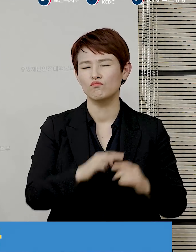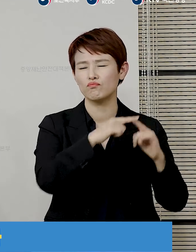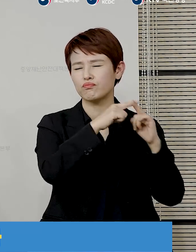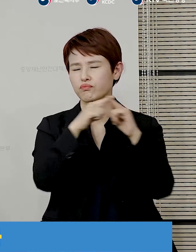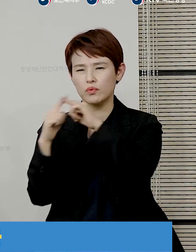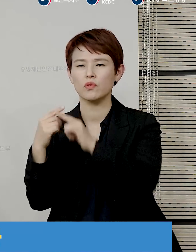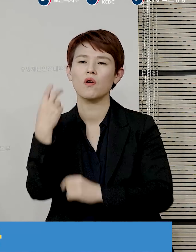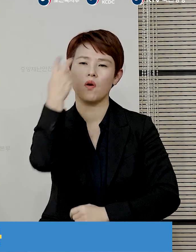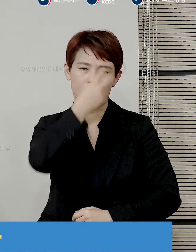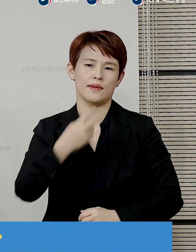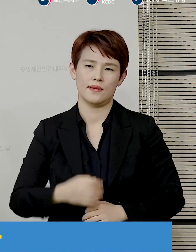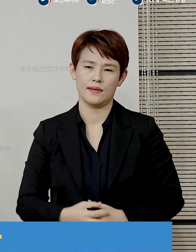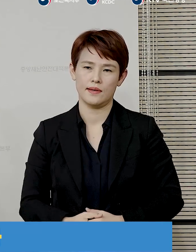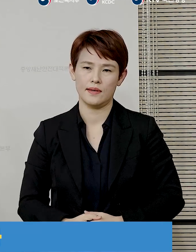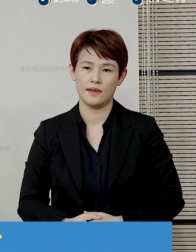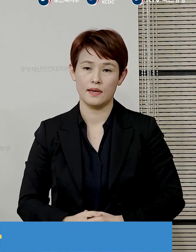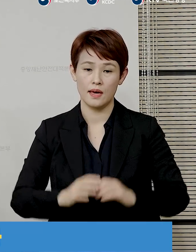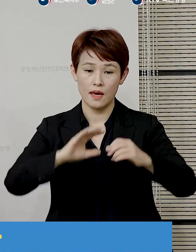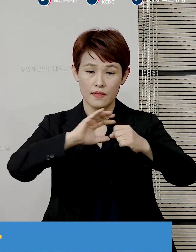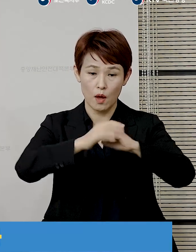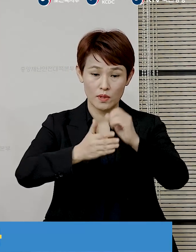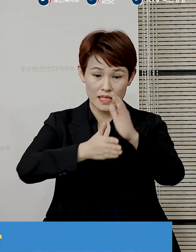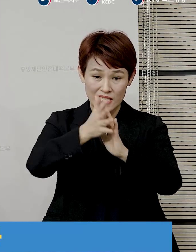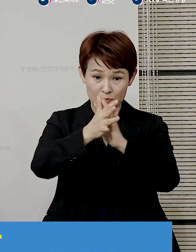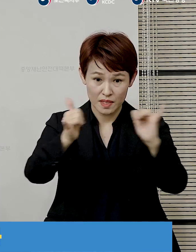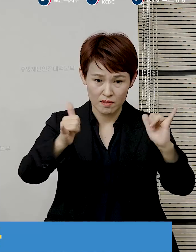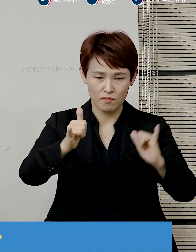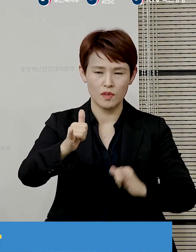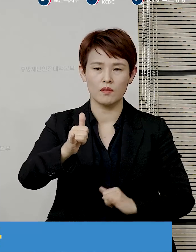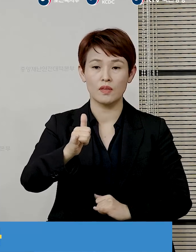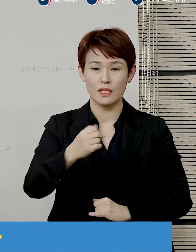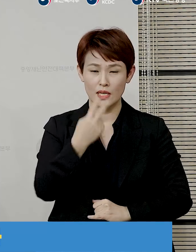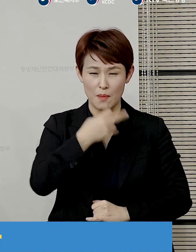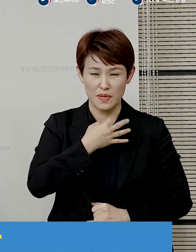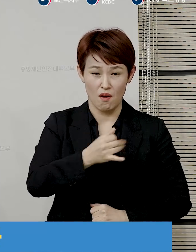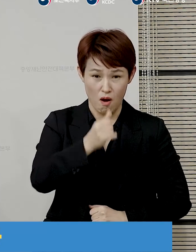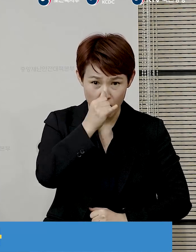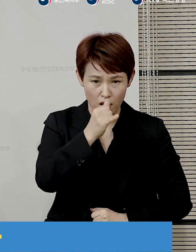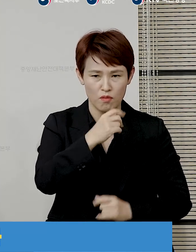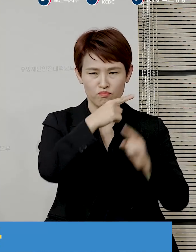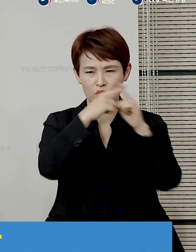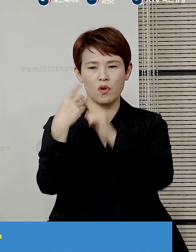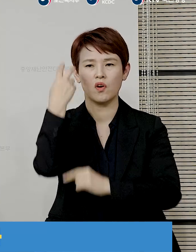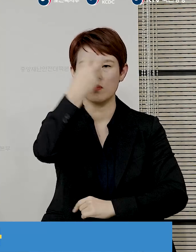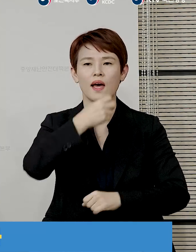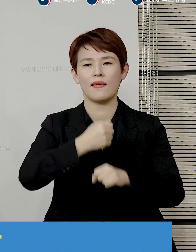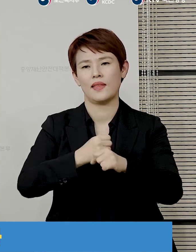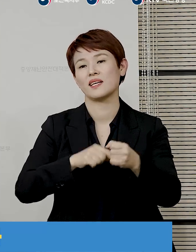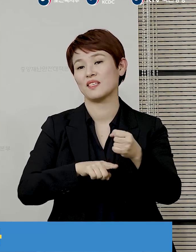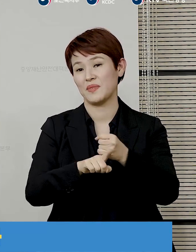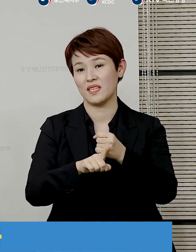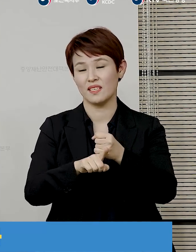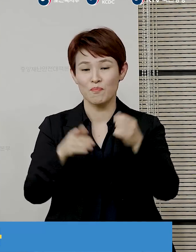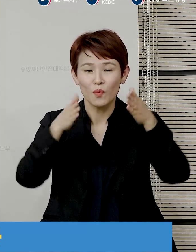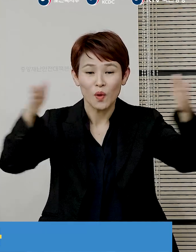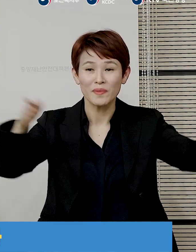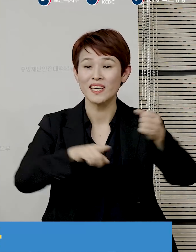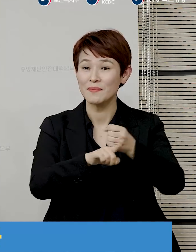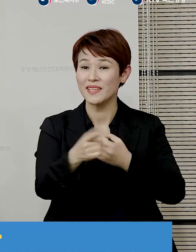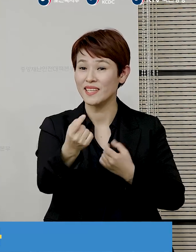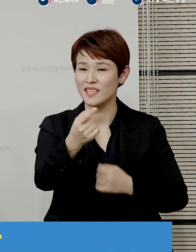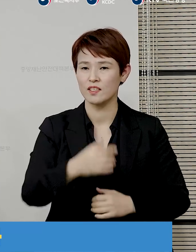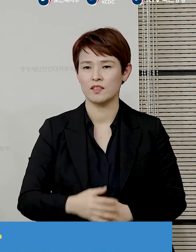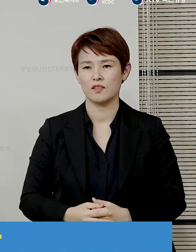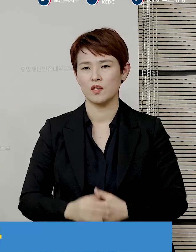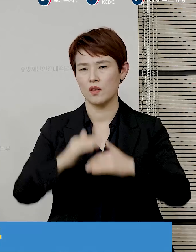무조건 대구 시민에 대해서는 훨씬 폭넓게 저희가 확진 검사를 하겠다라는 뜻입니다. 그래서 그러한 지침을